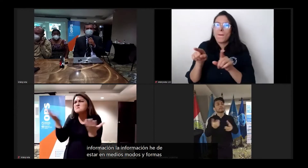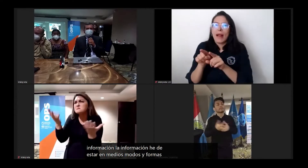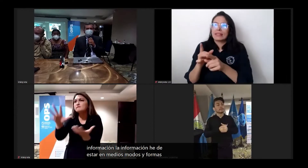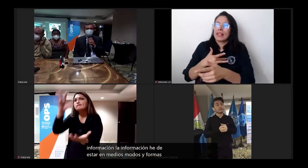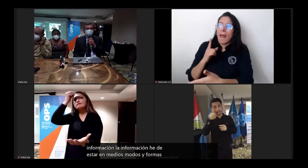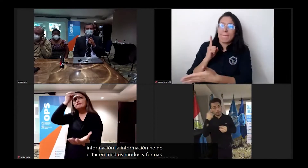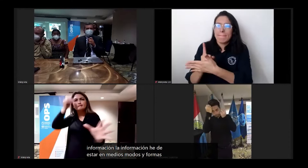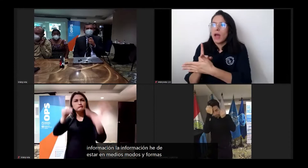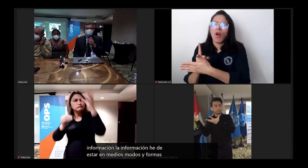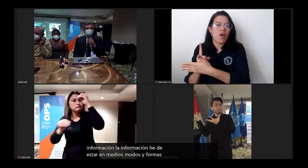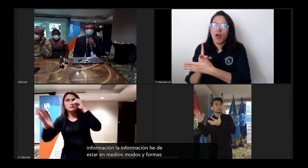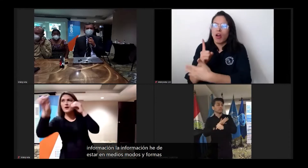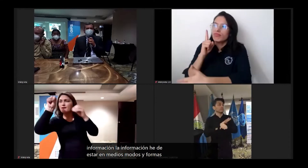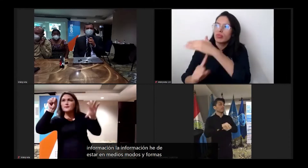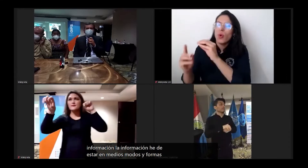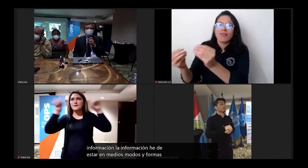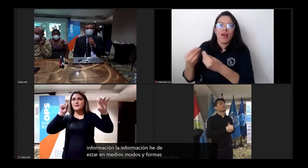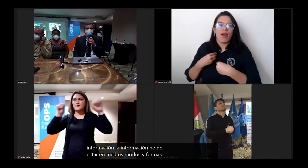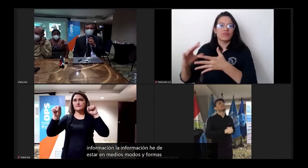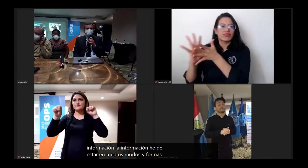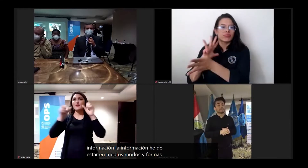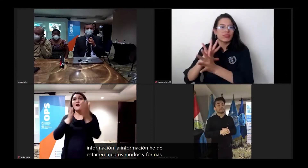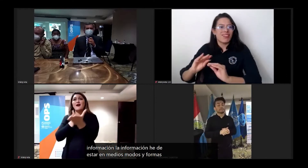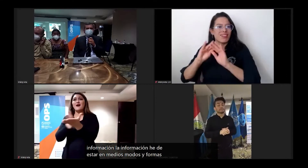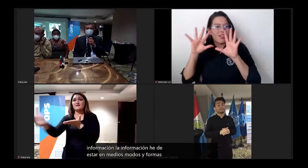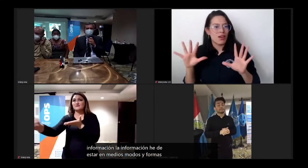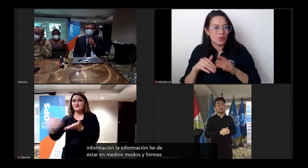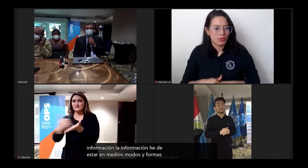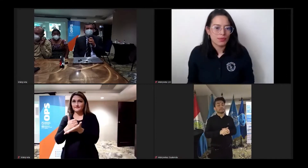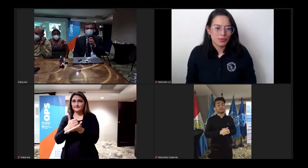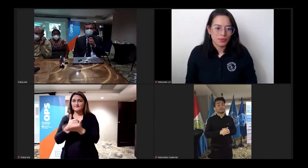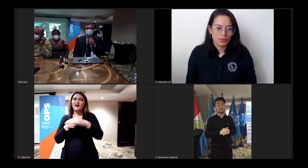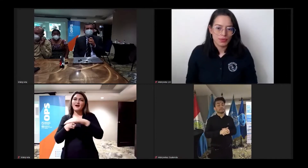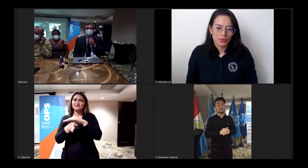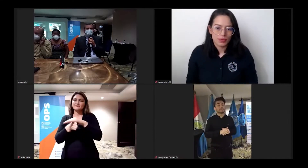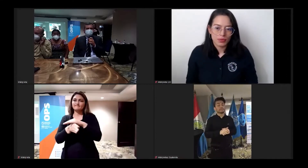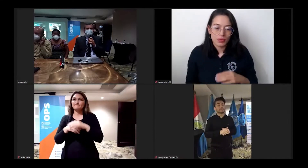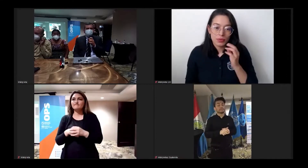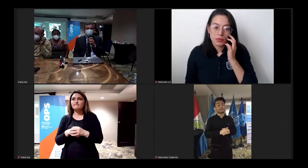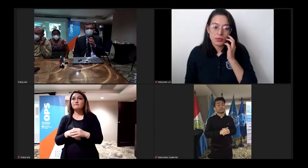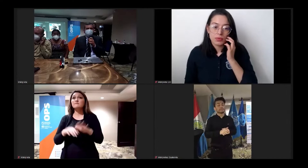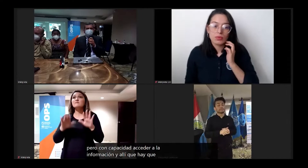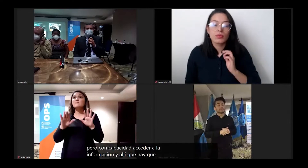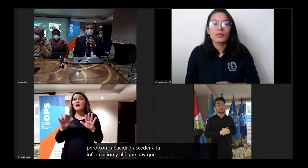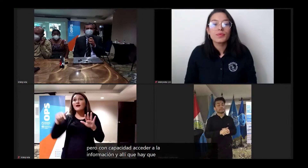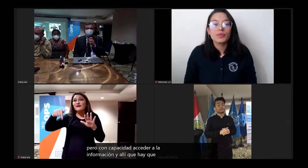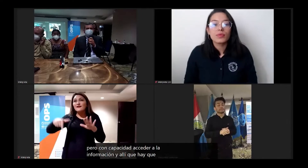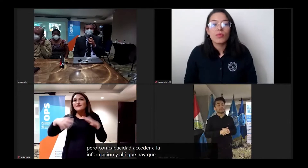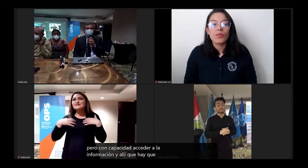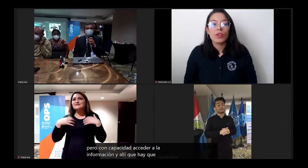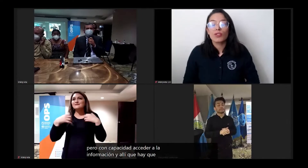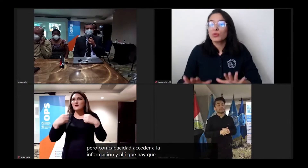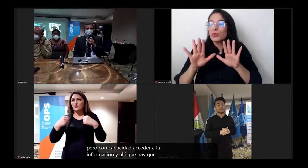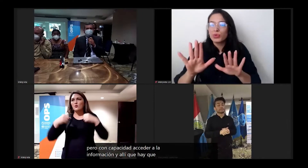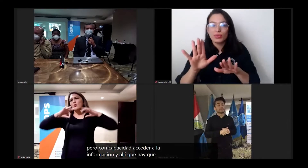información. De allí que hay que tener en cuenta, digamos, en el caso de las entidades de salud,